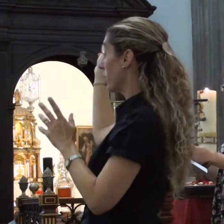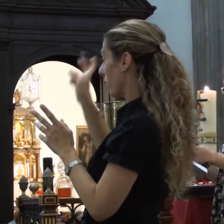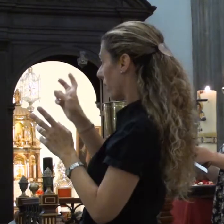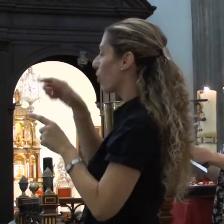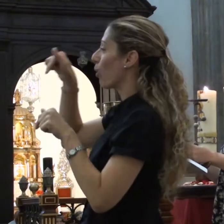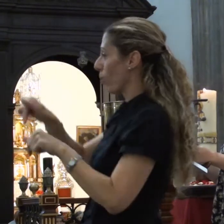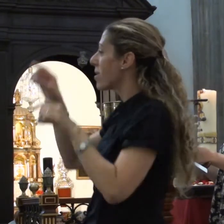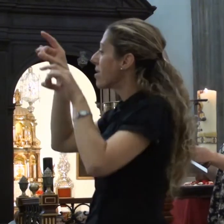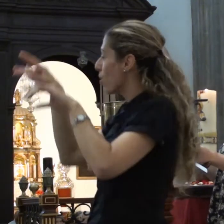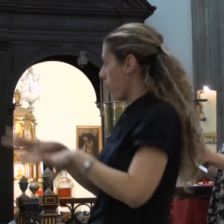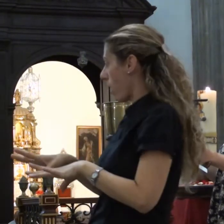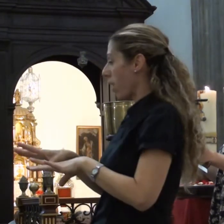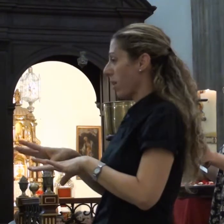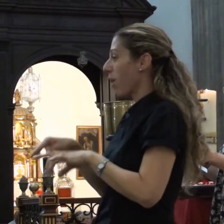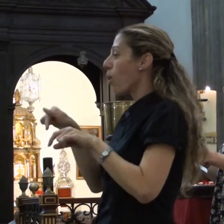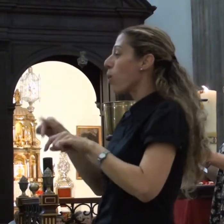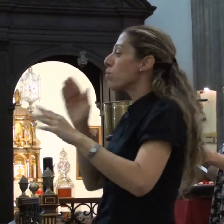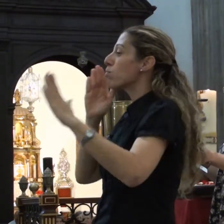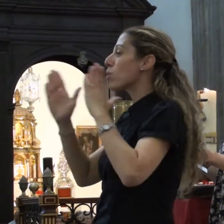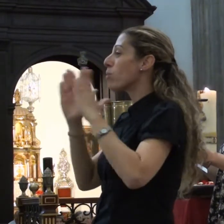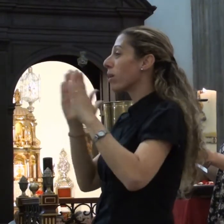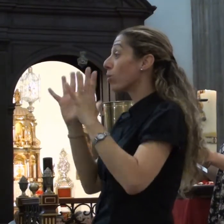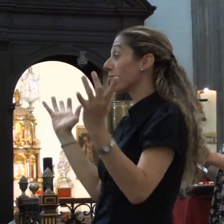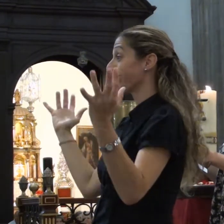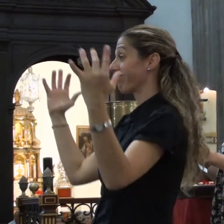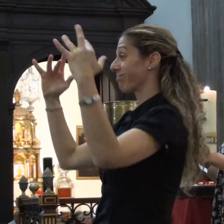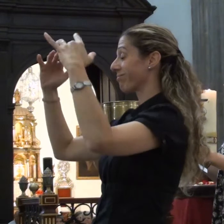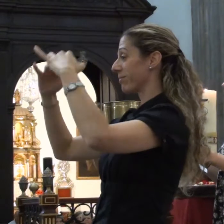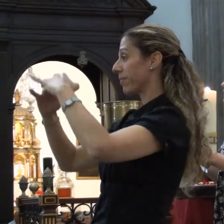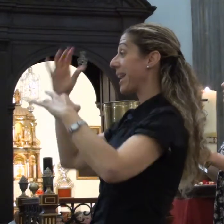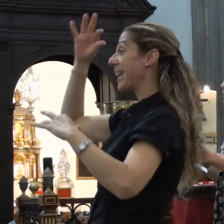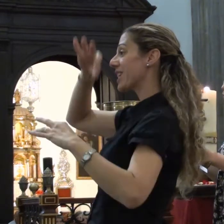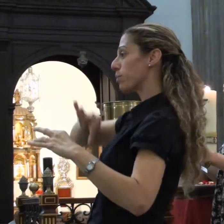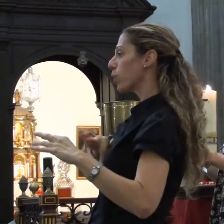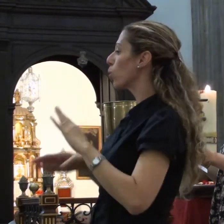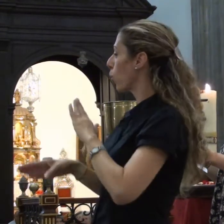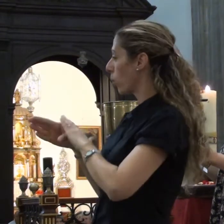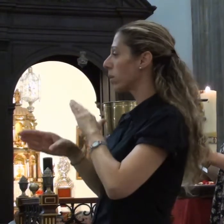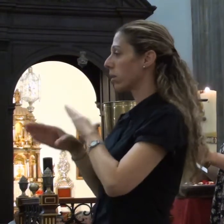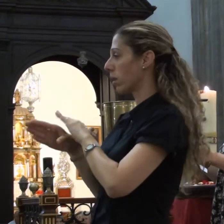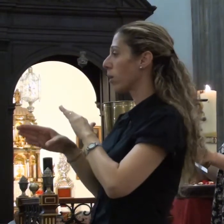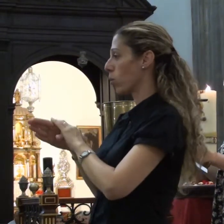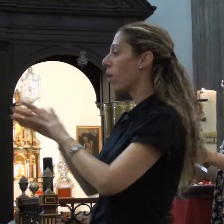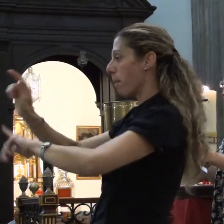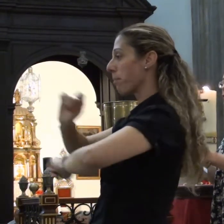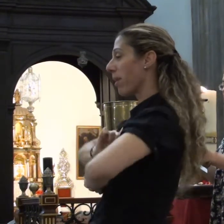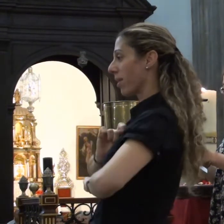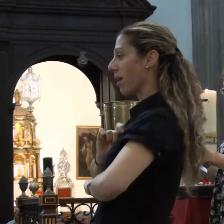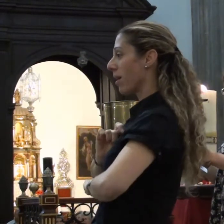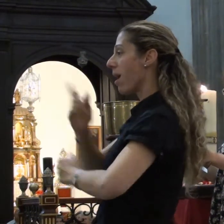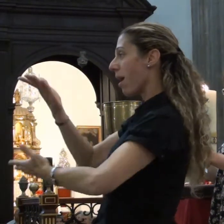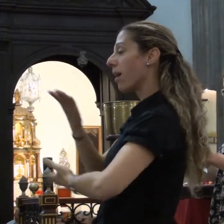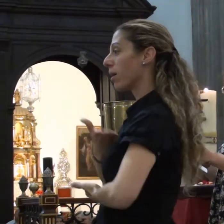estamos en un punto de concentración en el que el espíritu seguirá derramando sus dones sobre nosotros